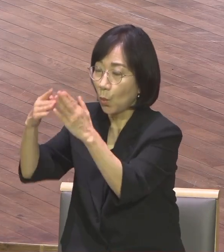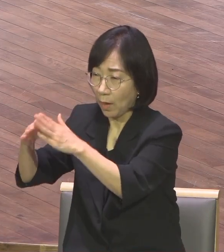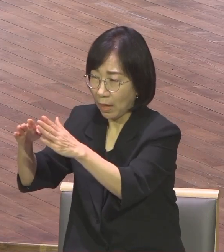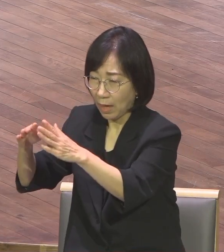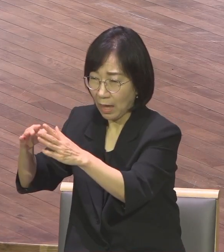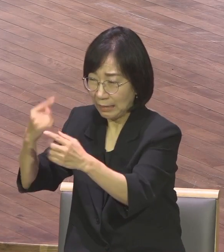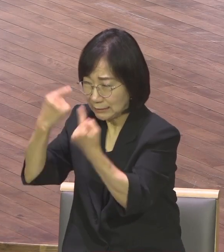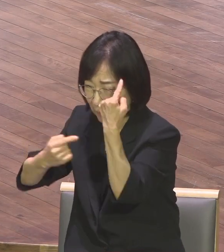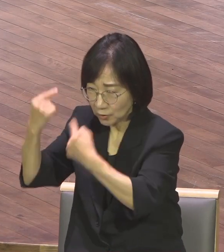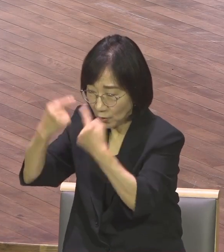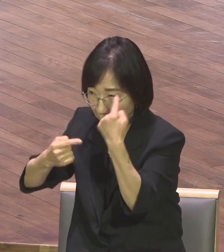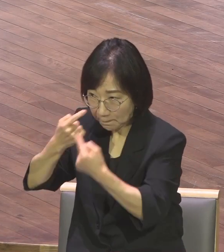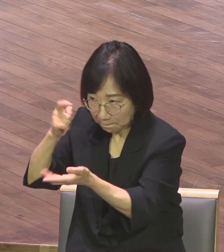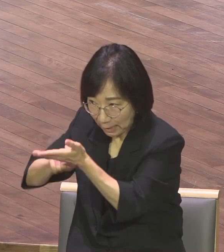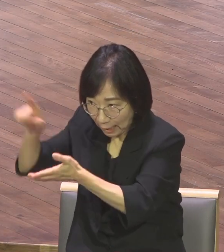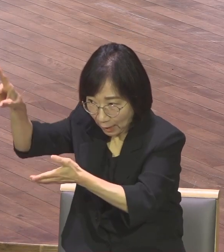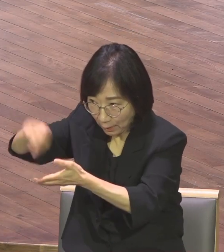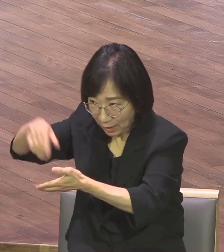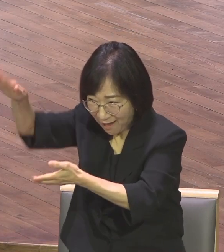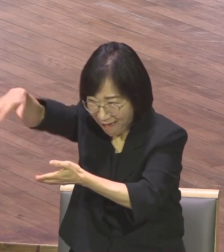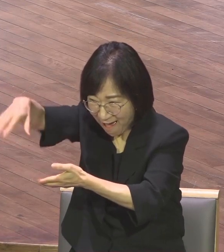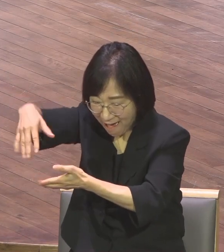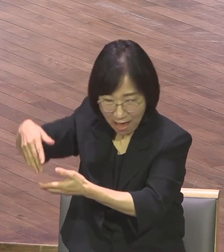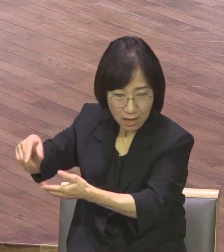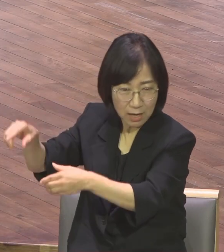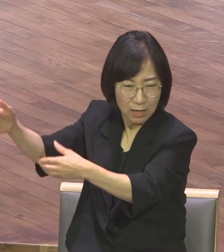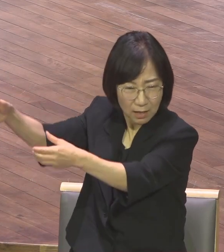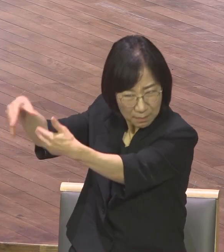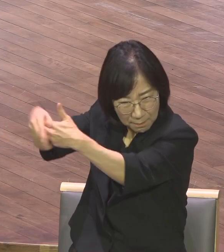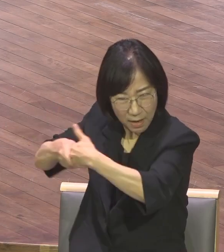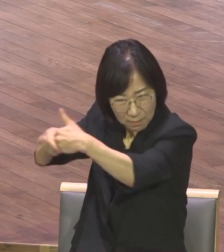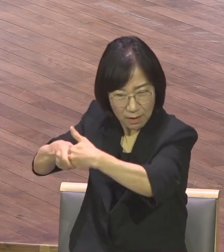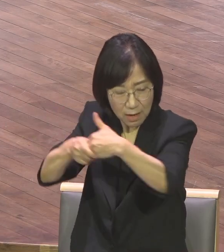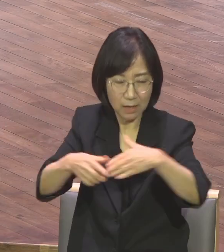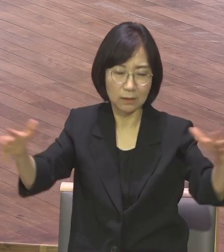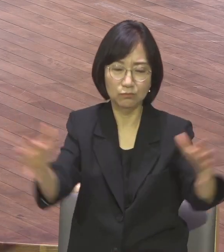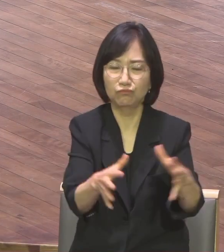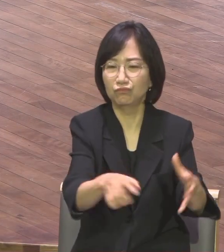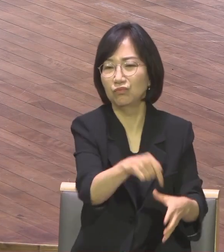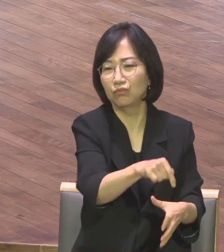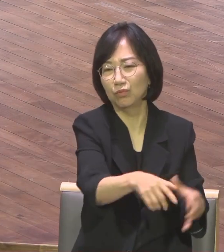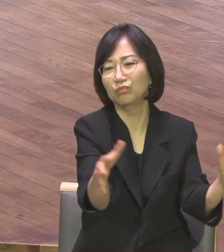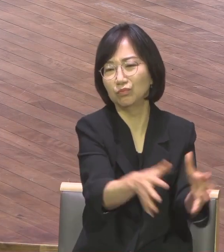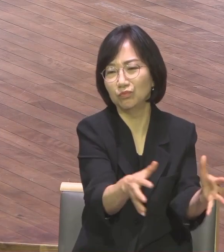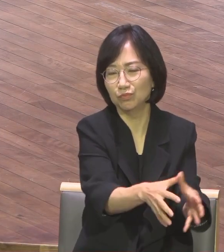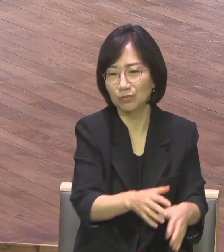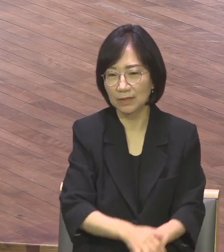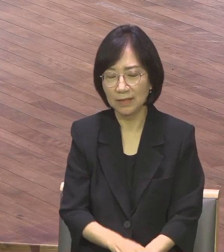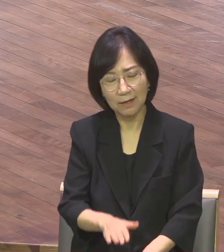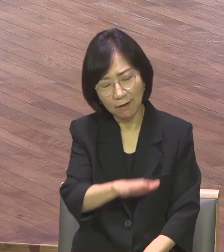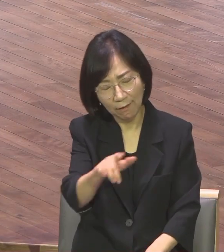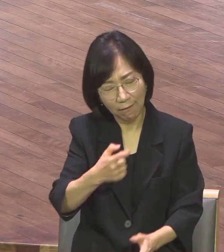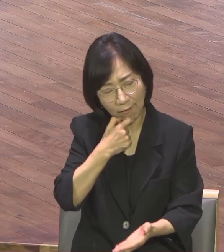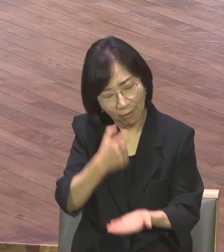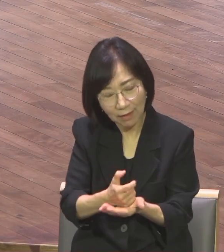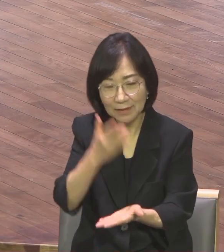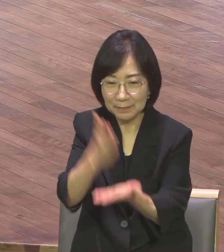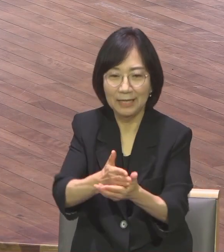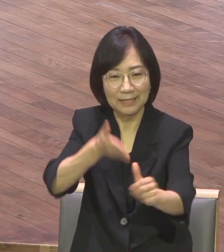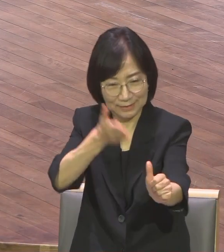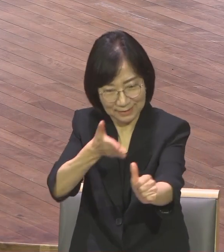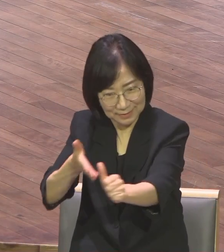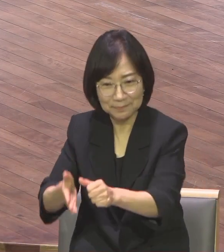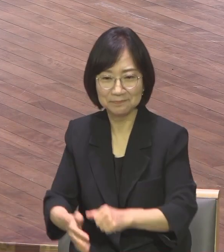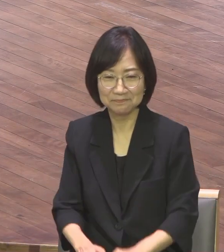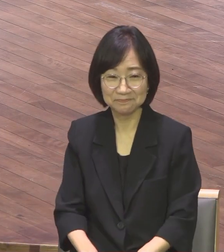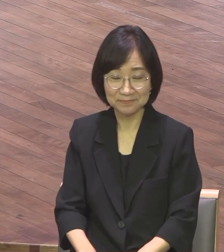싹 다 가는 거예요. 속지 말아야 됩니다. 오늘 본문 말씀을